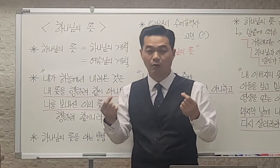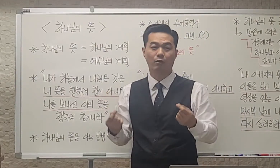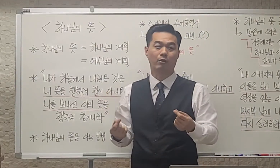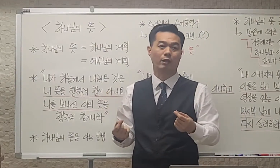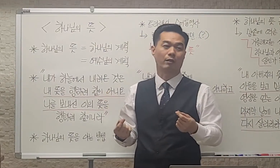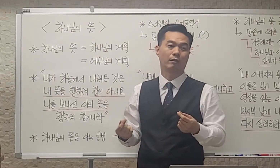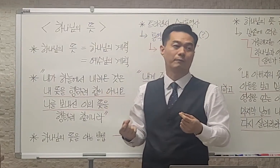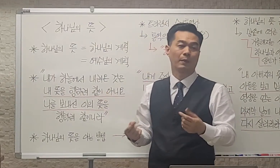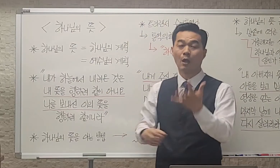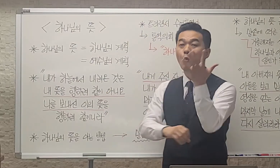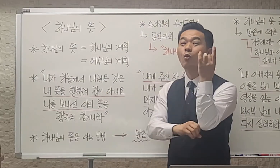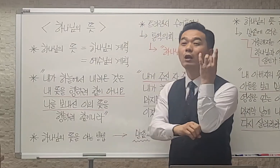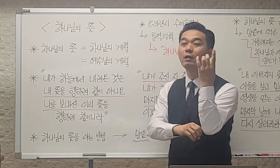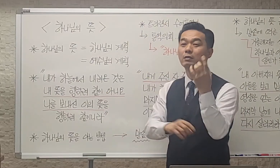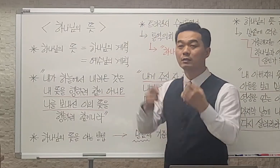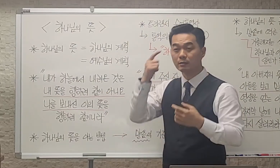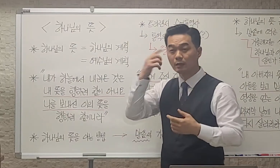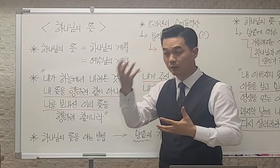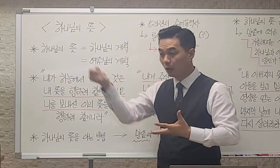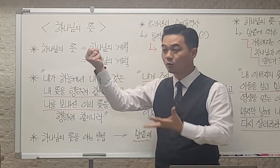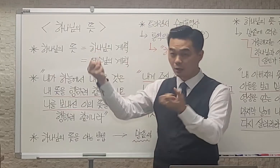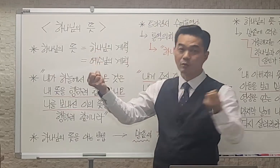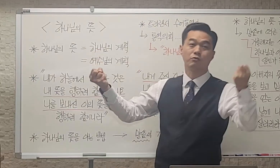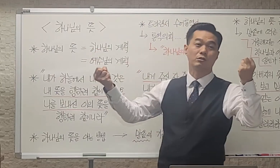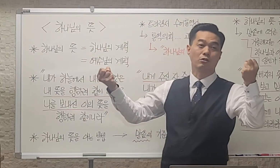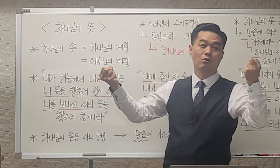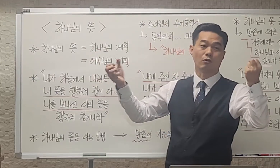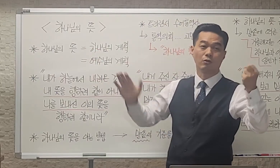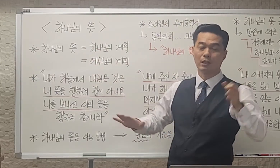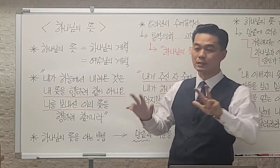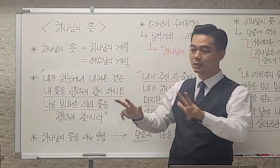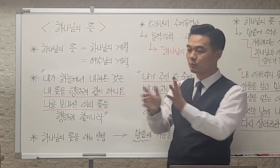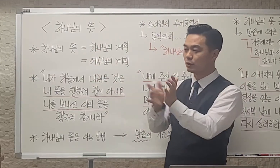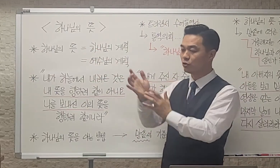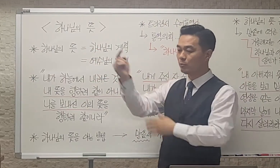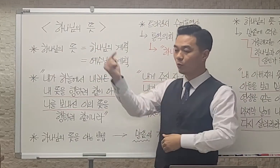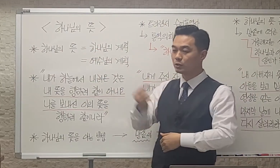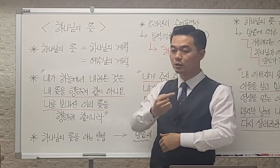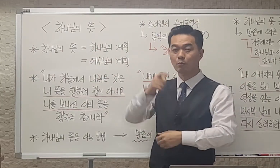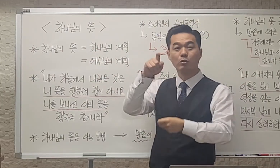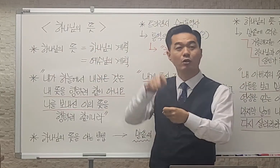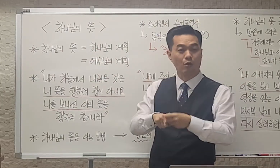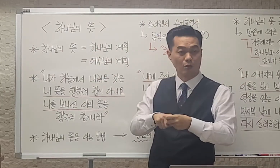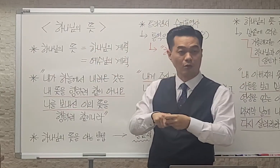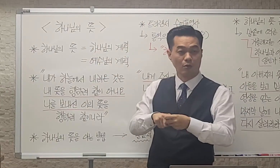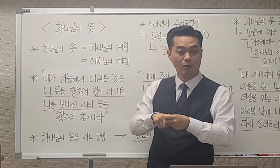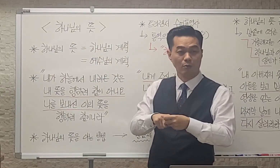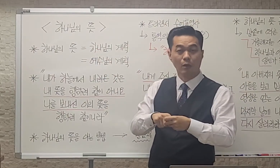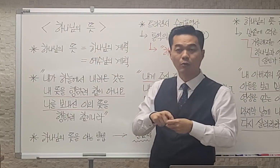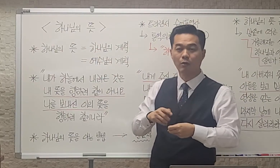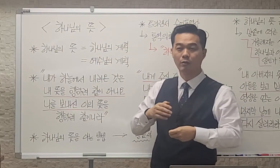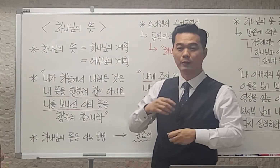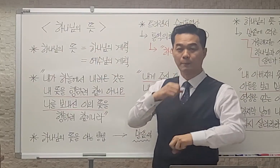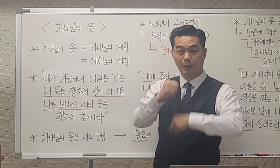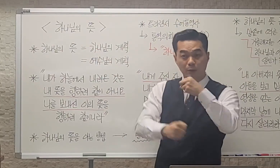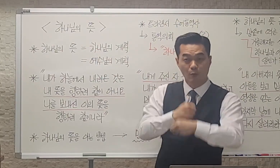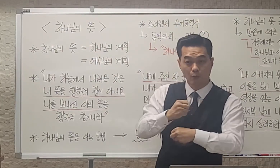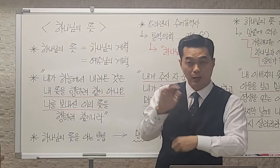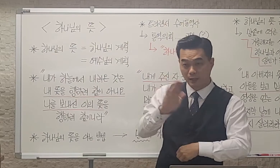똑같아요. 네. 원래는 따로따로일 수 있죠. 그런데 지금 예수님이 오신 목적 뭐라고요? 마음대로?